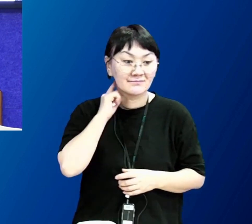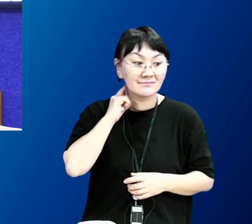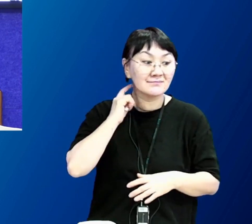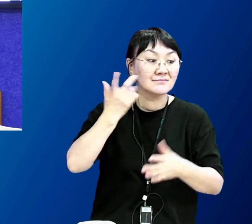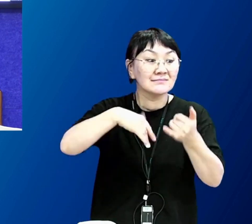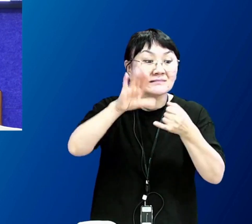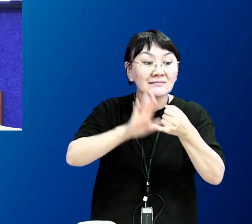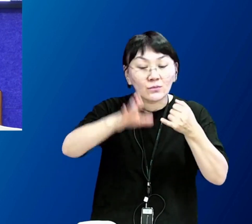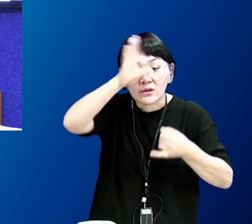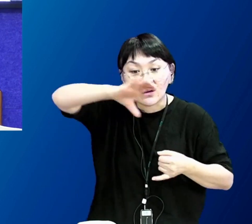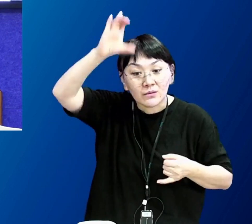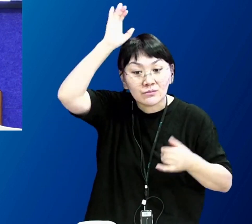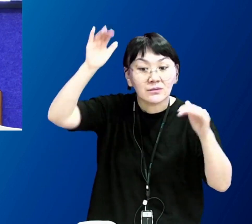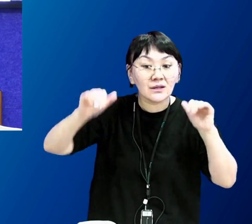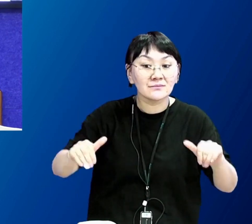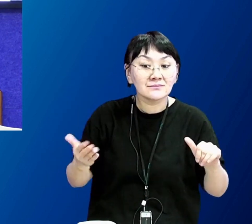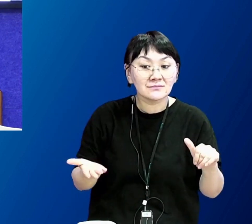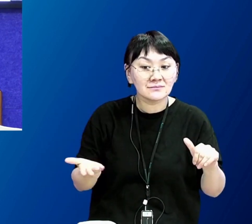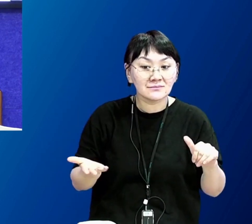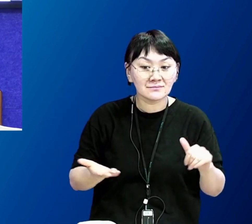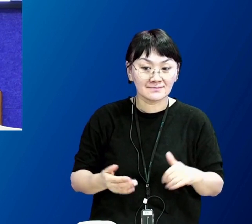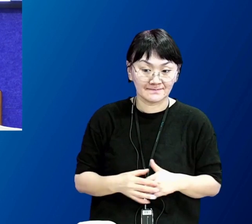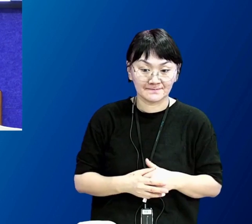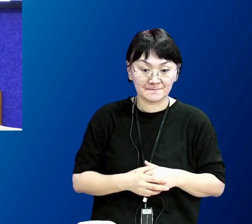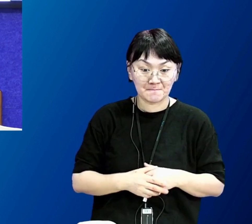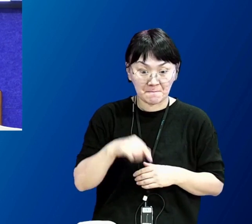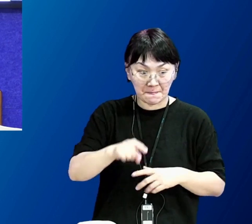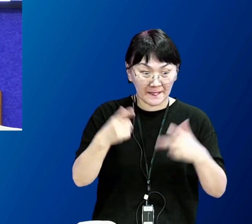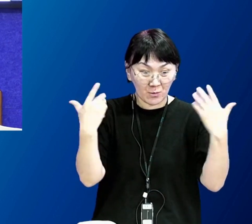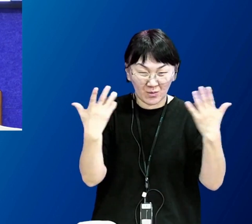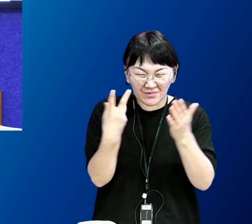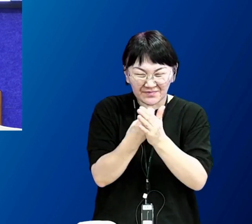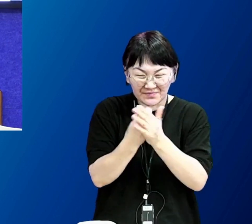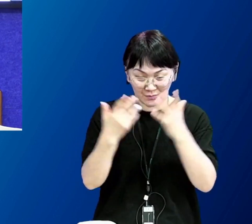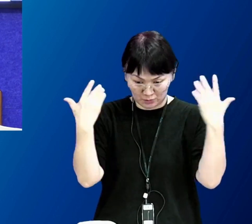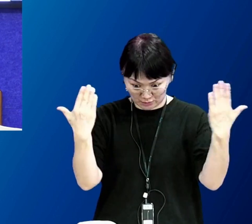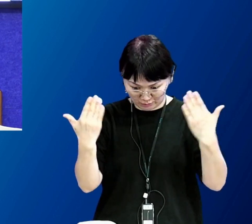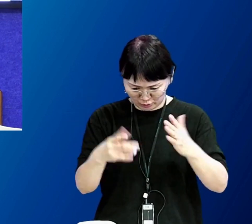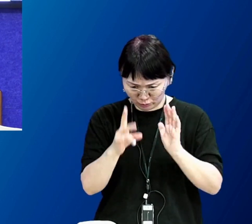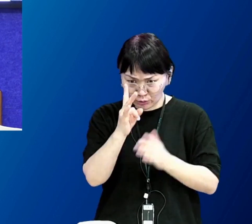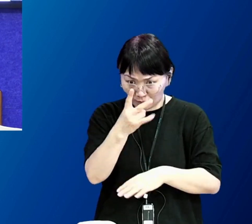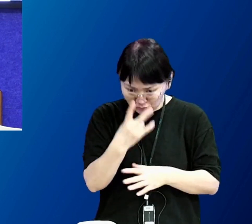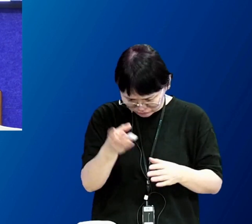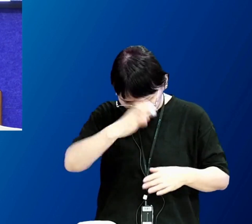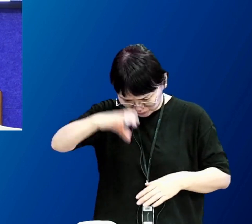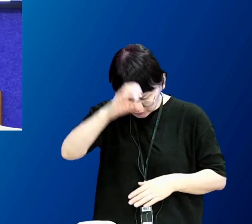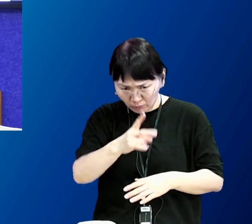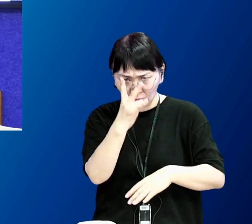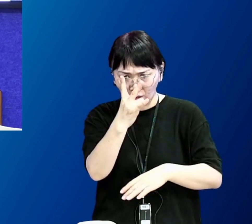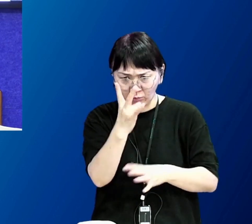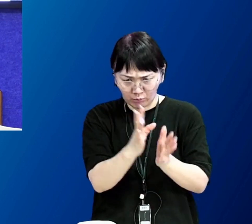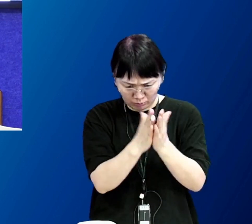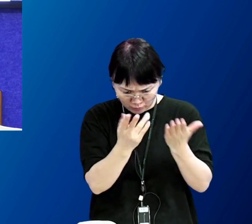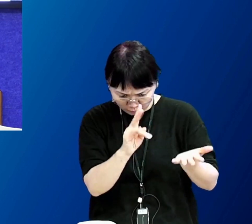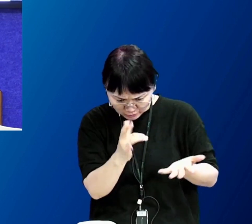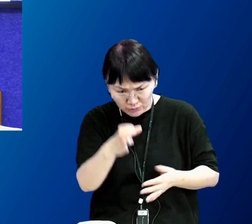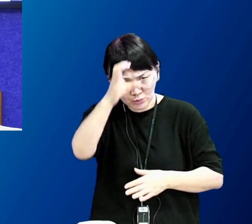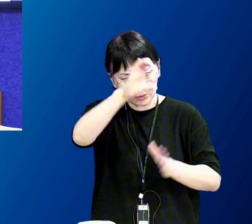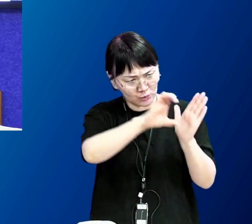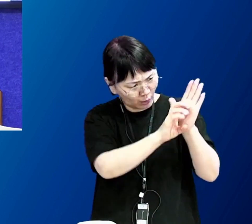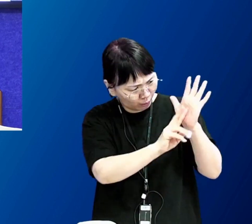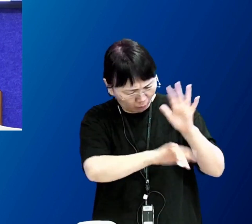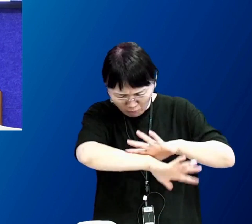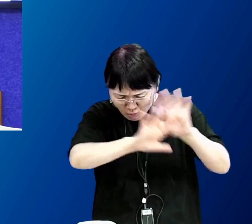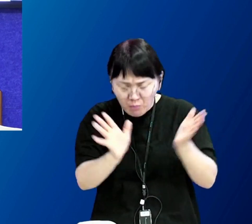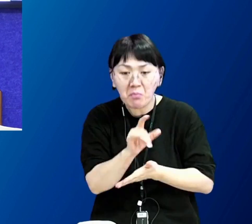Эцэст нь Соломон хаан ч ясмал тэр олон сургаалт үгсийг номлогчийн үгс ямар олон Соломоны дууныг бичсэн